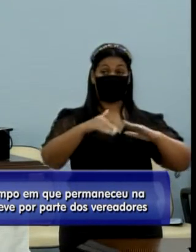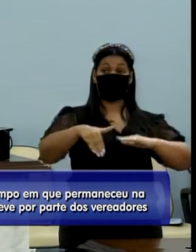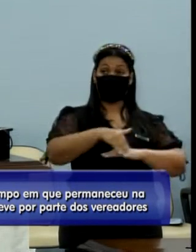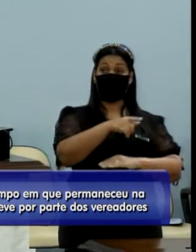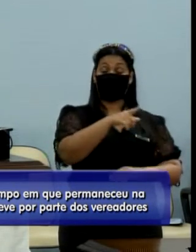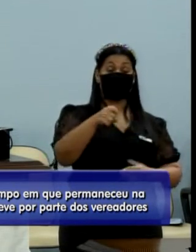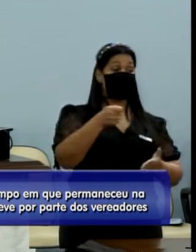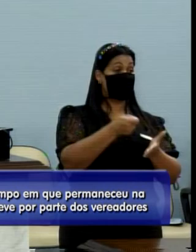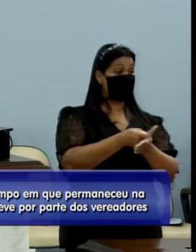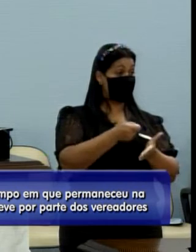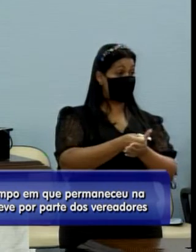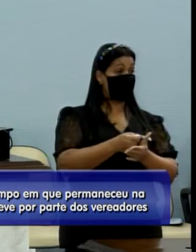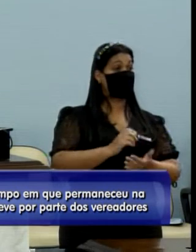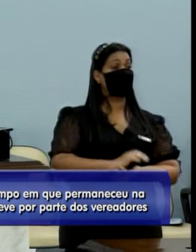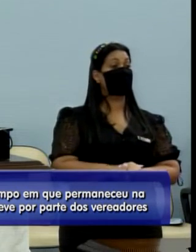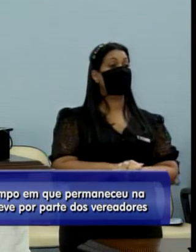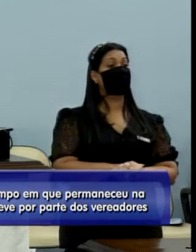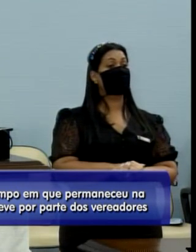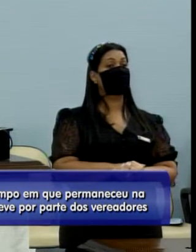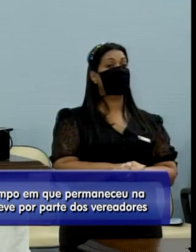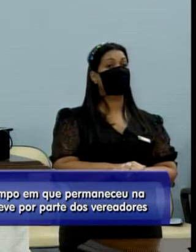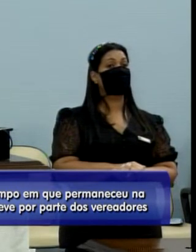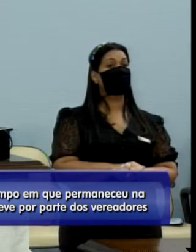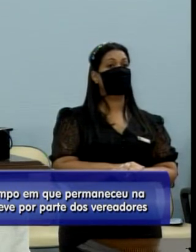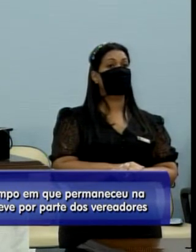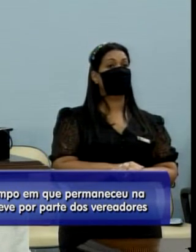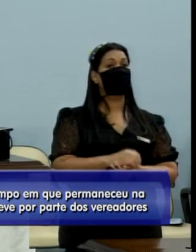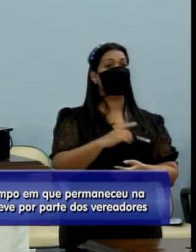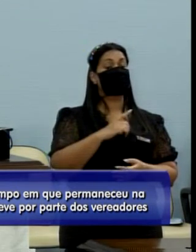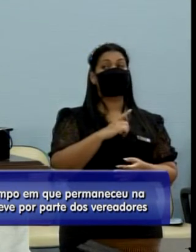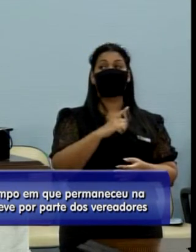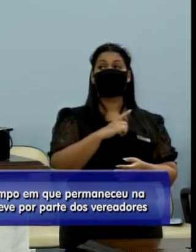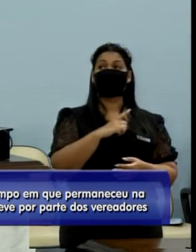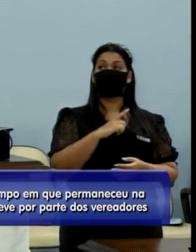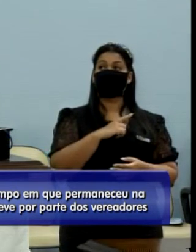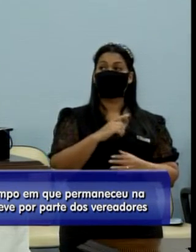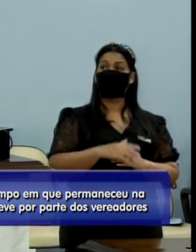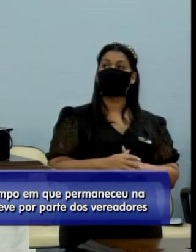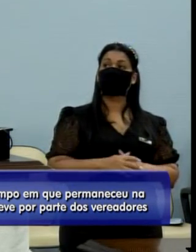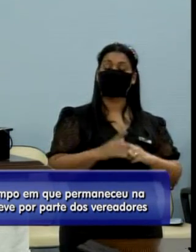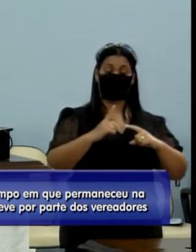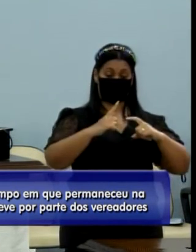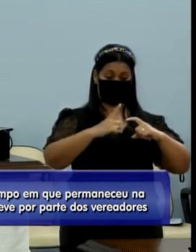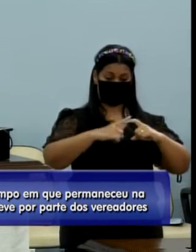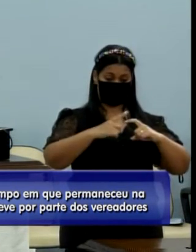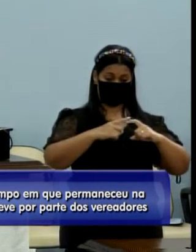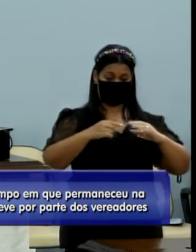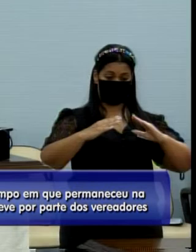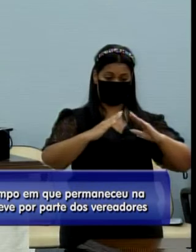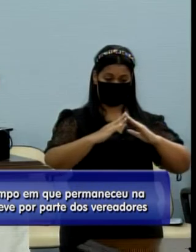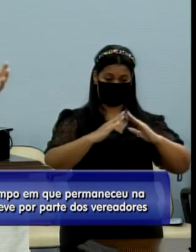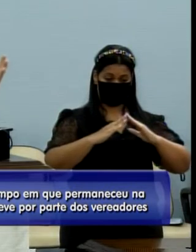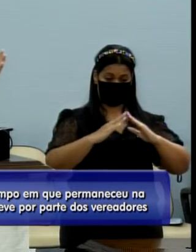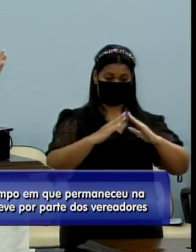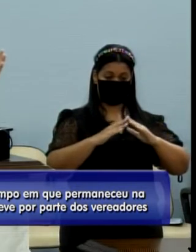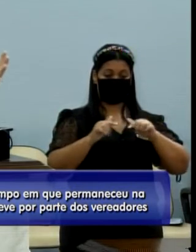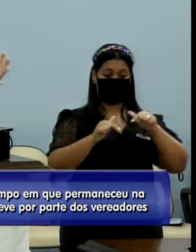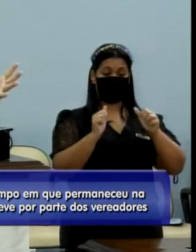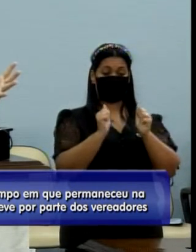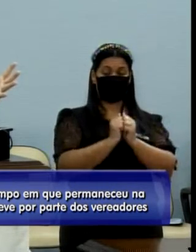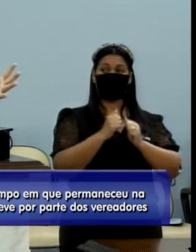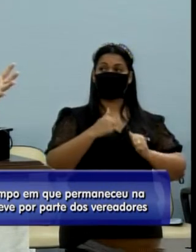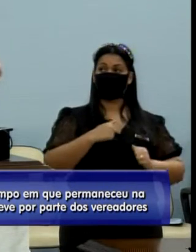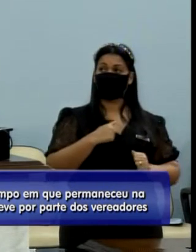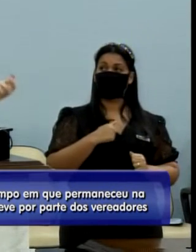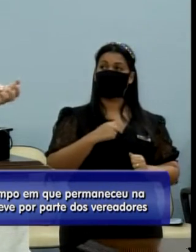vocês estão lutando por isso o seu consultório na Rua nós temos uma profissional trabalha comigo na minha unidade nós